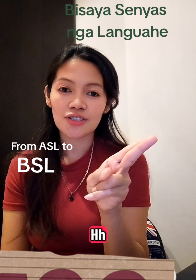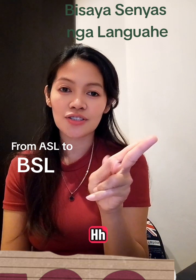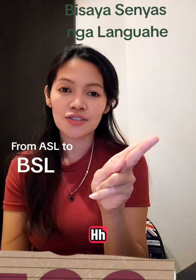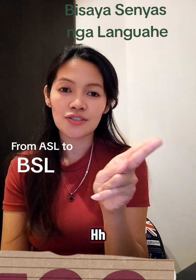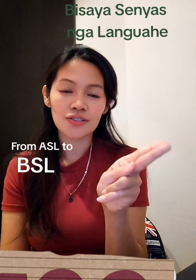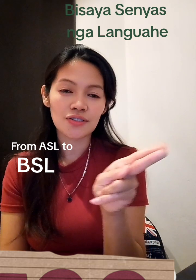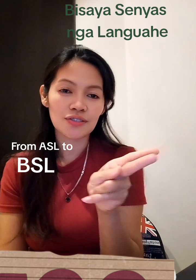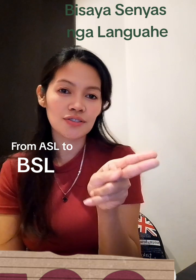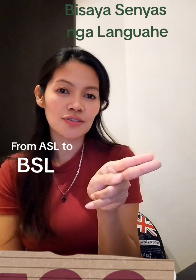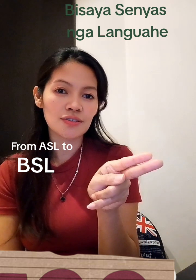H.